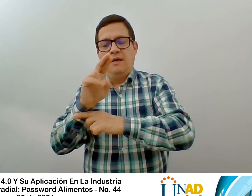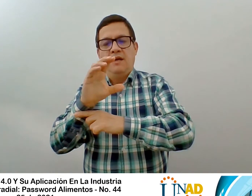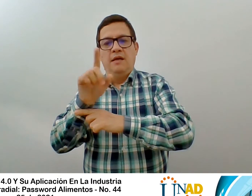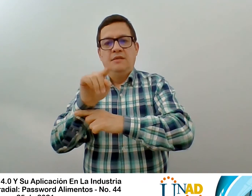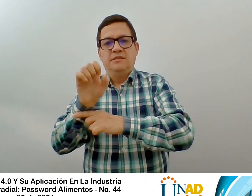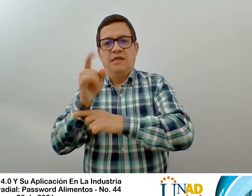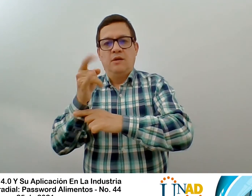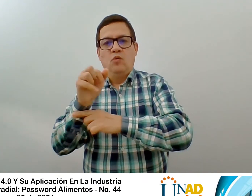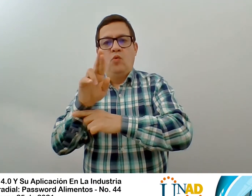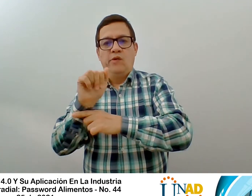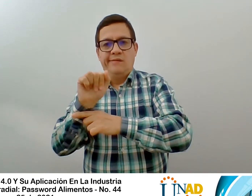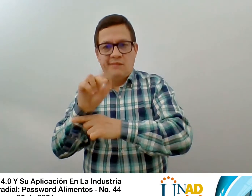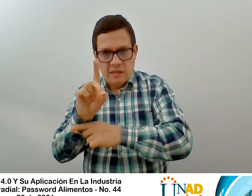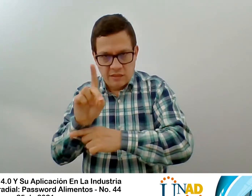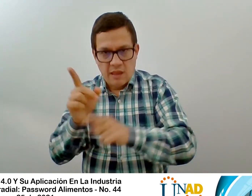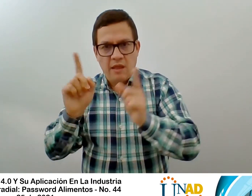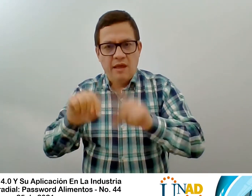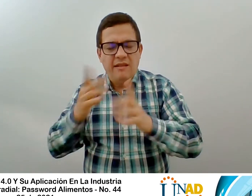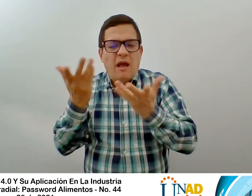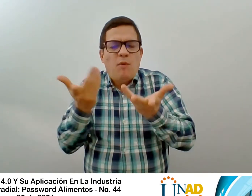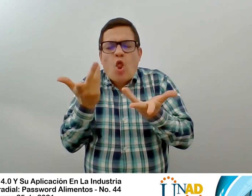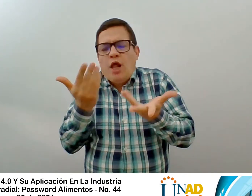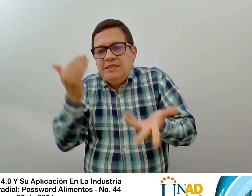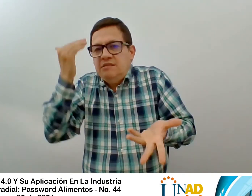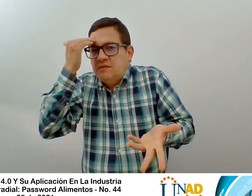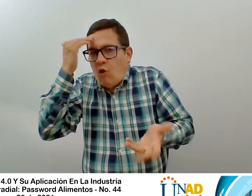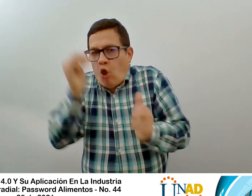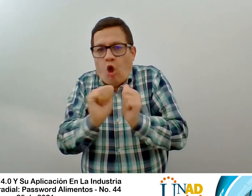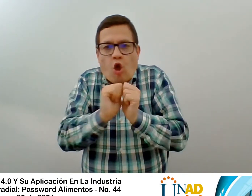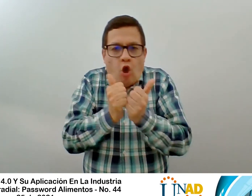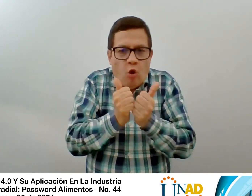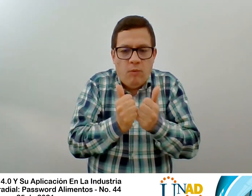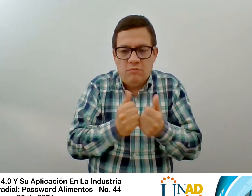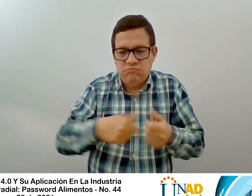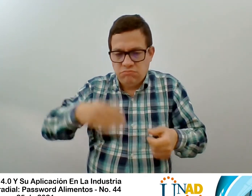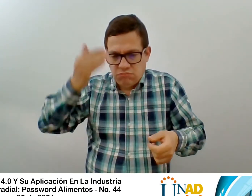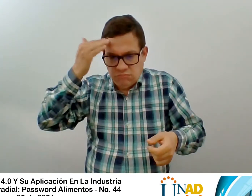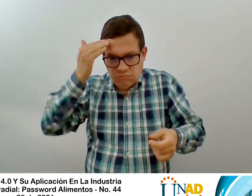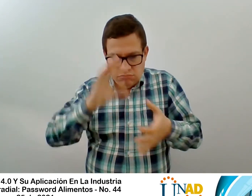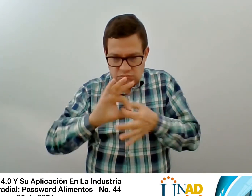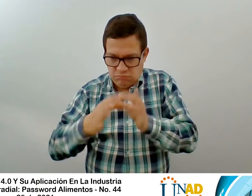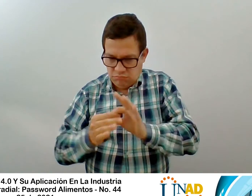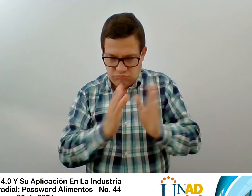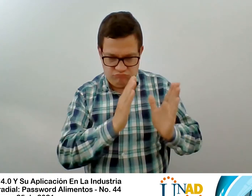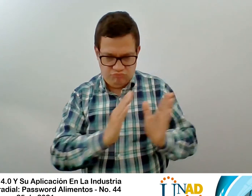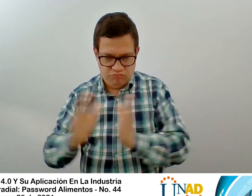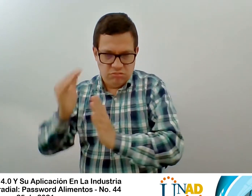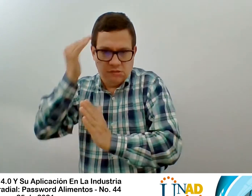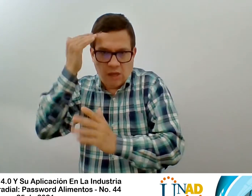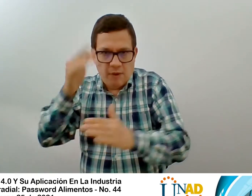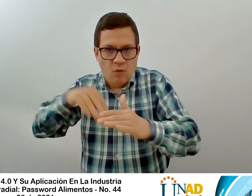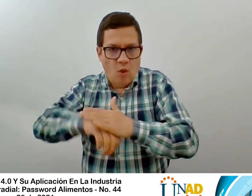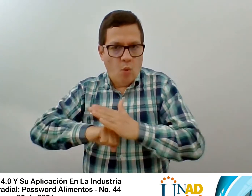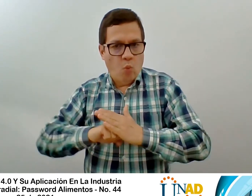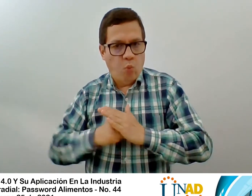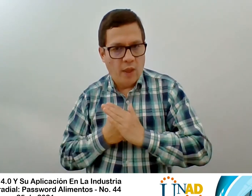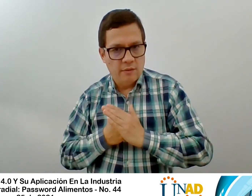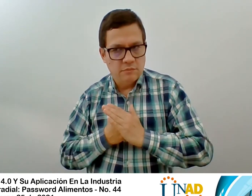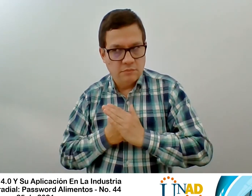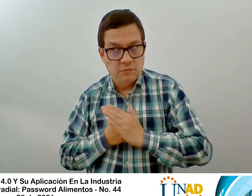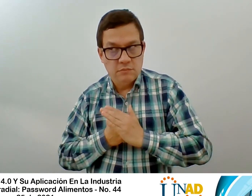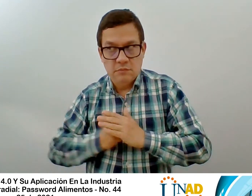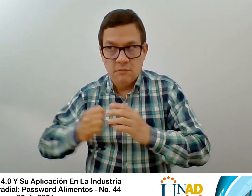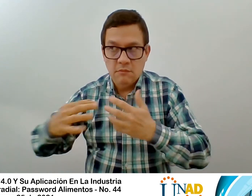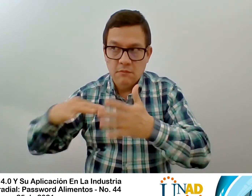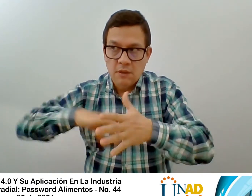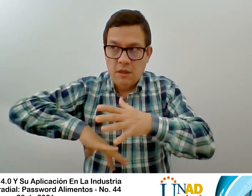de la información y el know-how de la empresa, sino también la seguridad en la estabilidad de toda la red de información. Por otro lado, ¿está